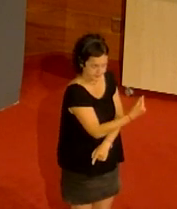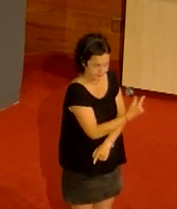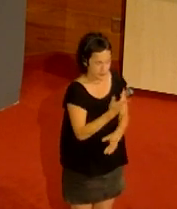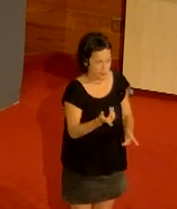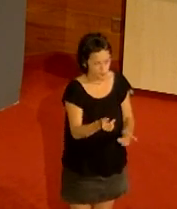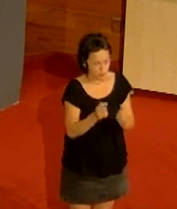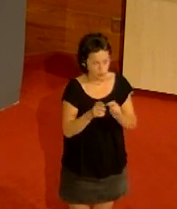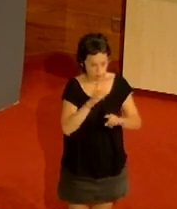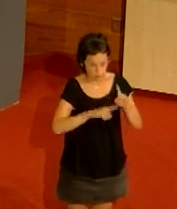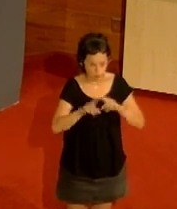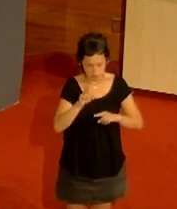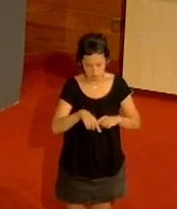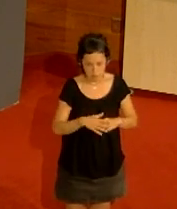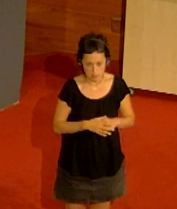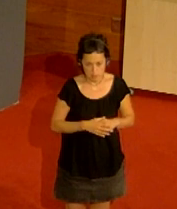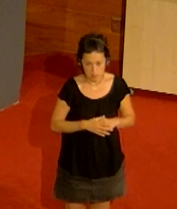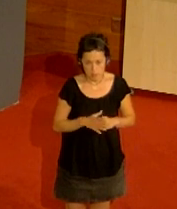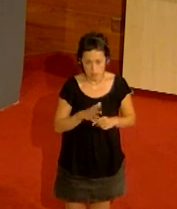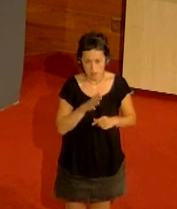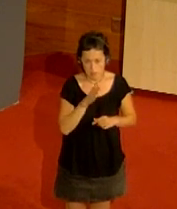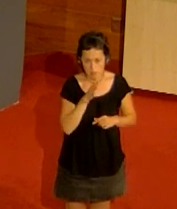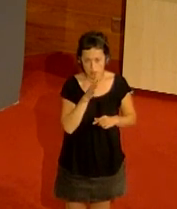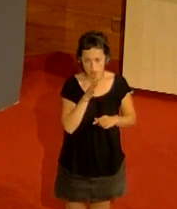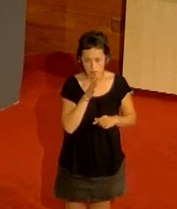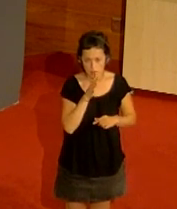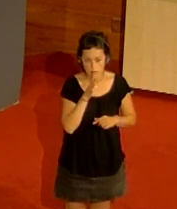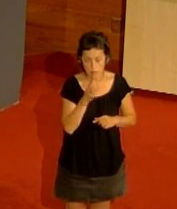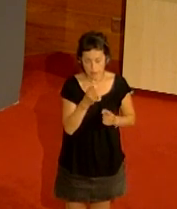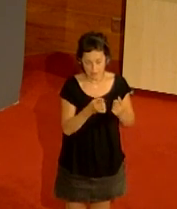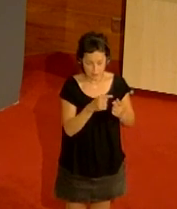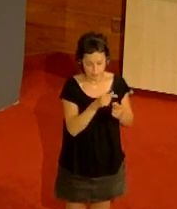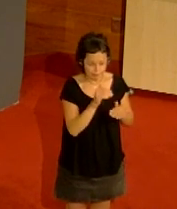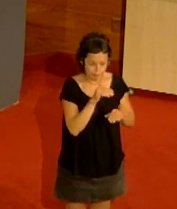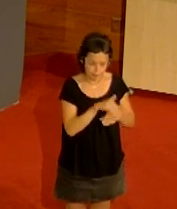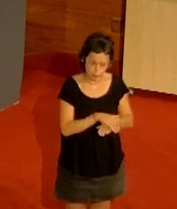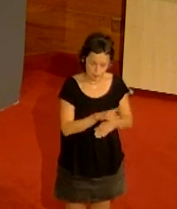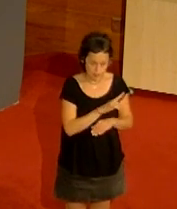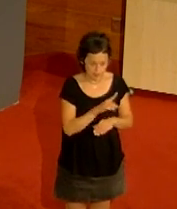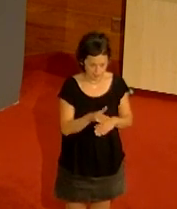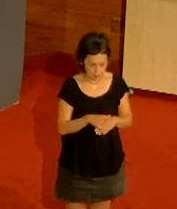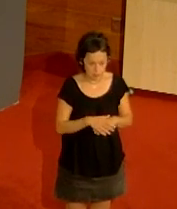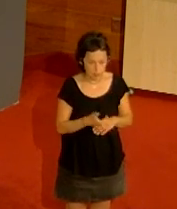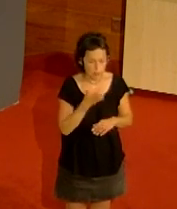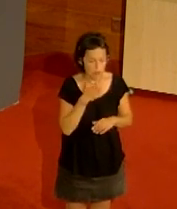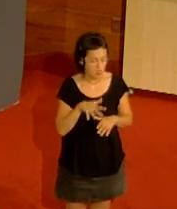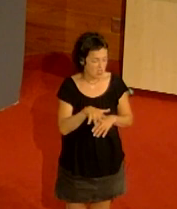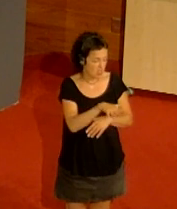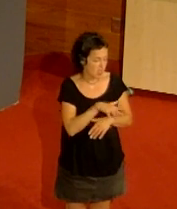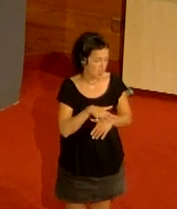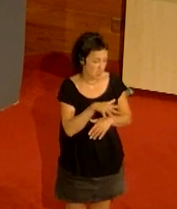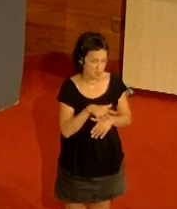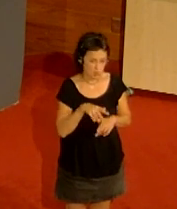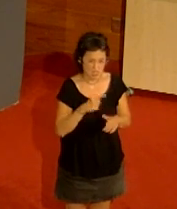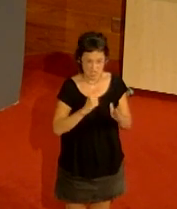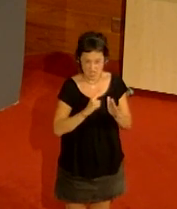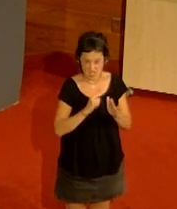¿no? Porque muchas veces no se hace eso realmente. Eso es uno de los grandes problemas de los campos de refugiados, que campo de